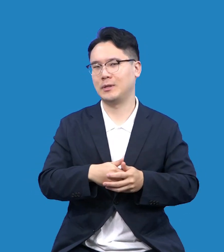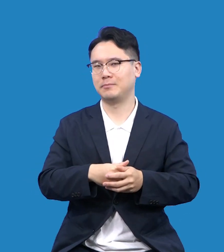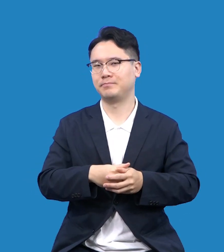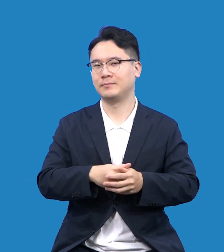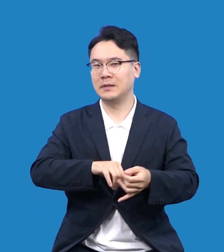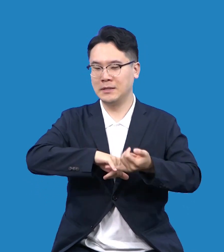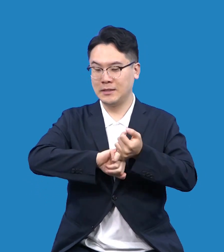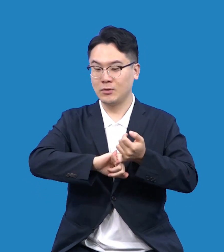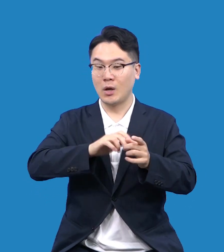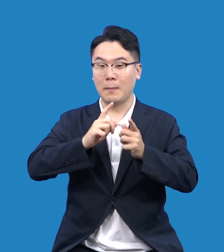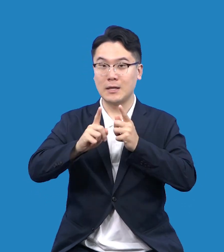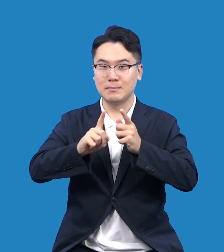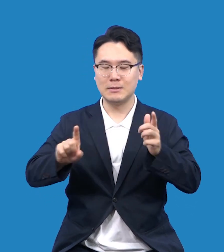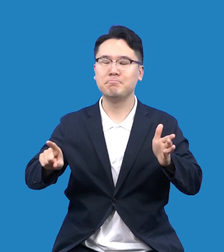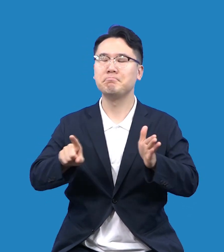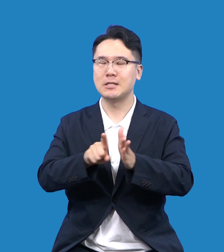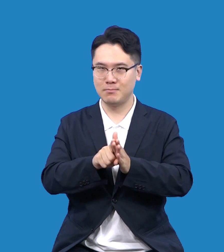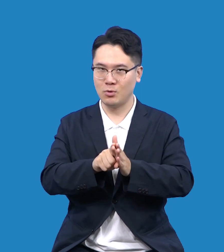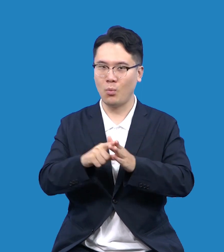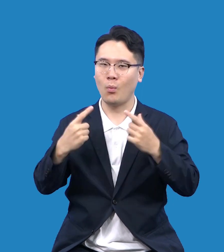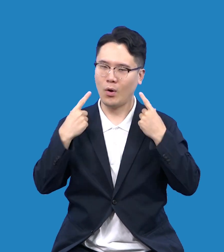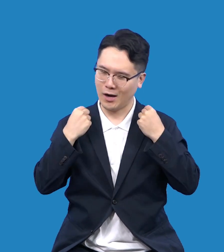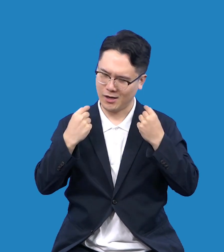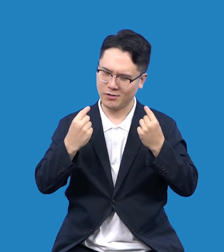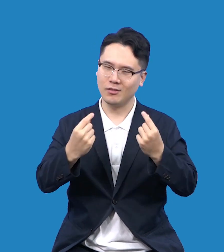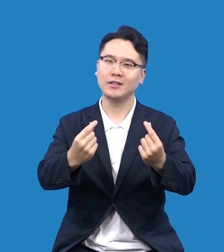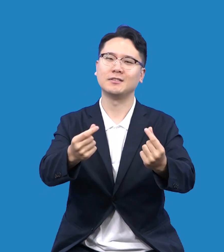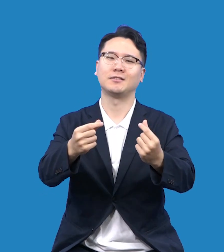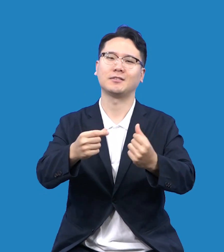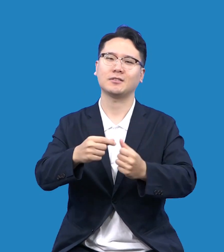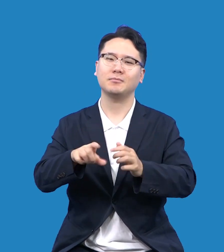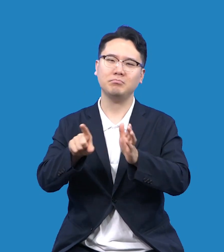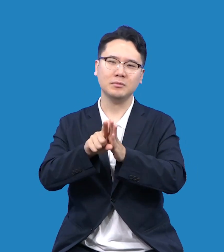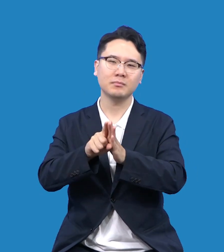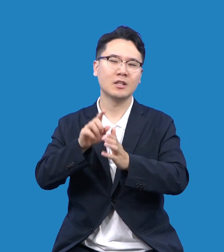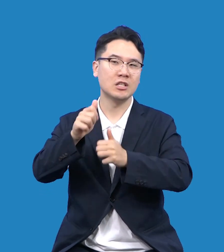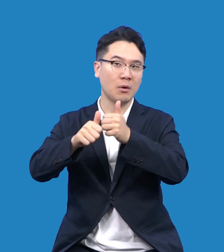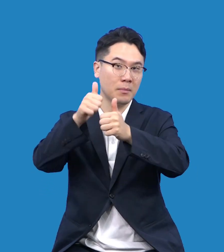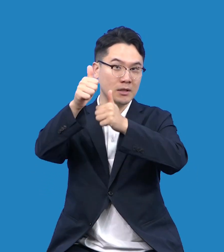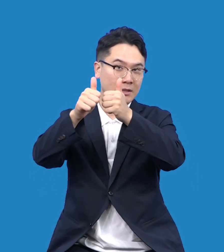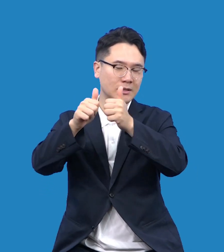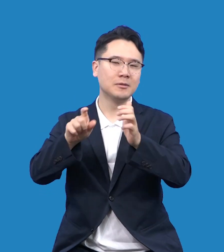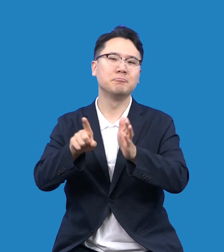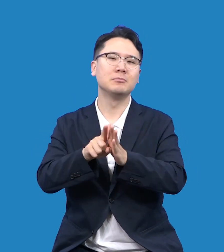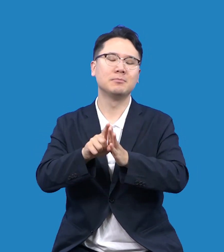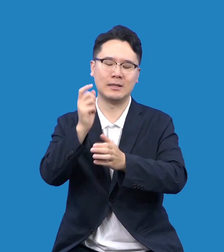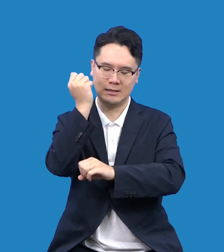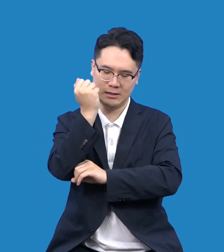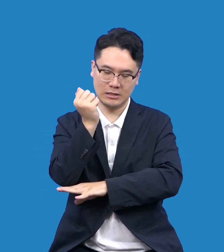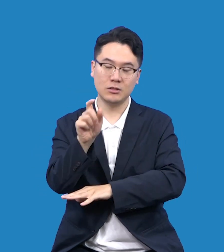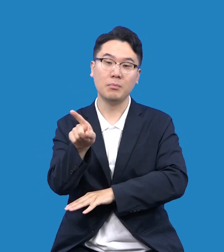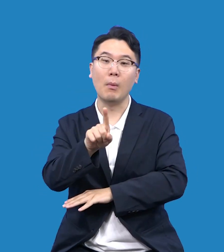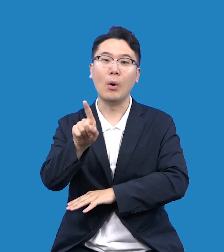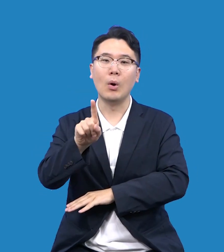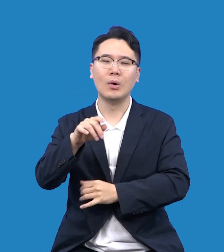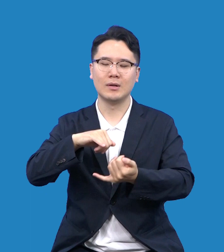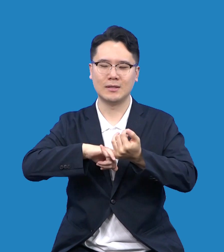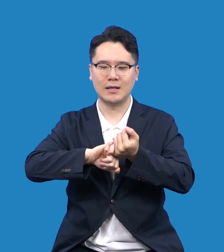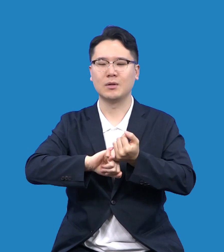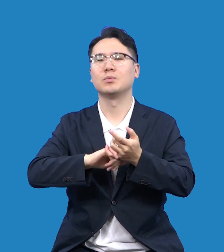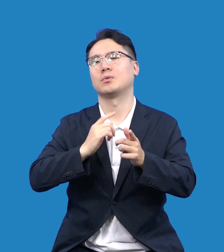약속의 말씀을 믿음으로 한결같이 우리의 신앙의 선배들의 믿음의 근거는 약속의 말씀이었던